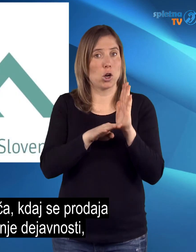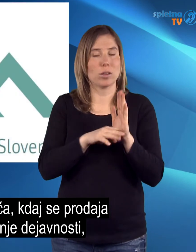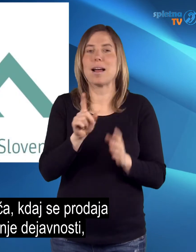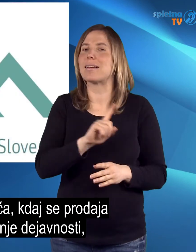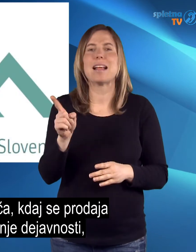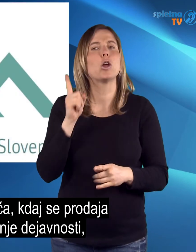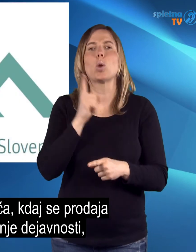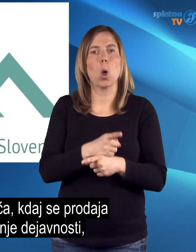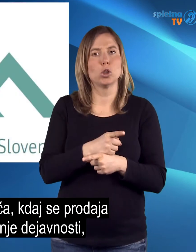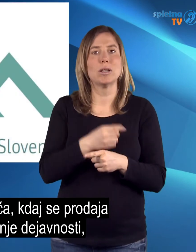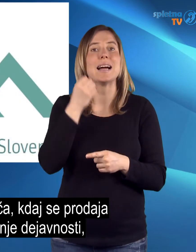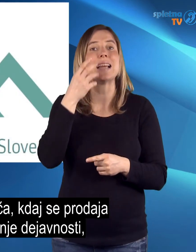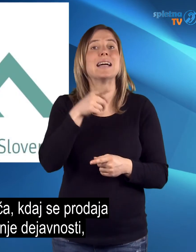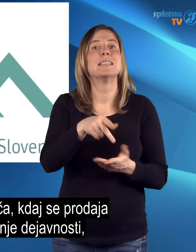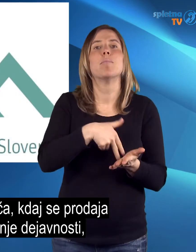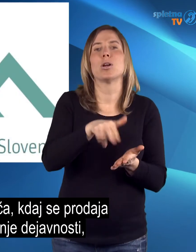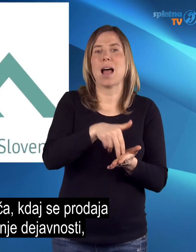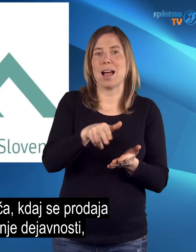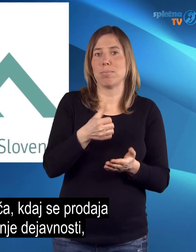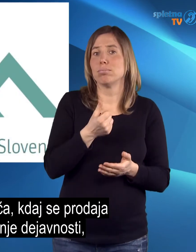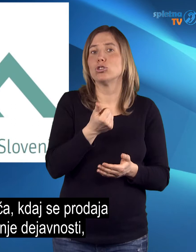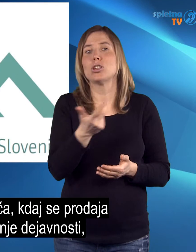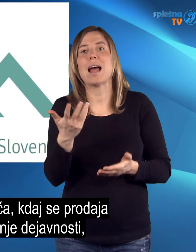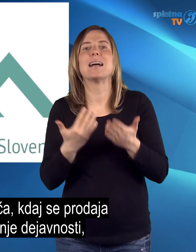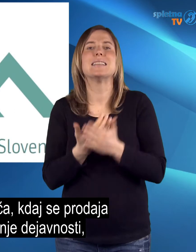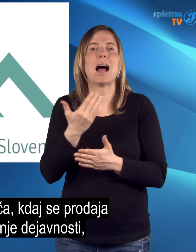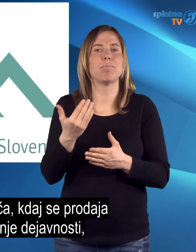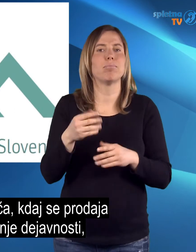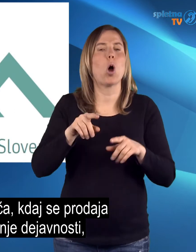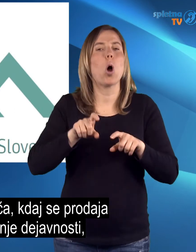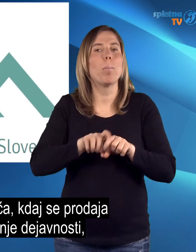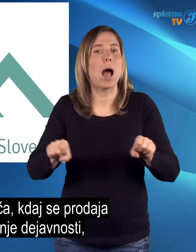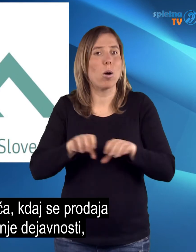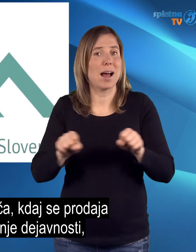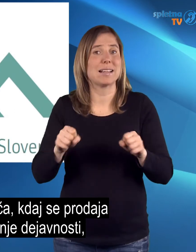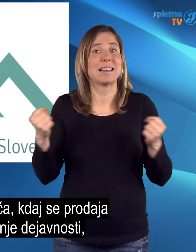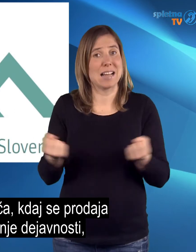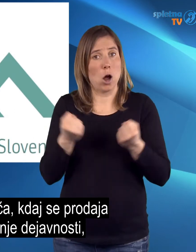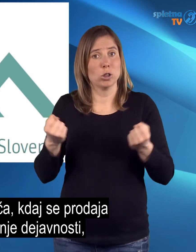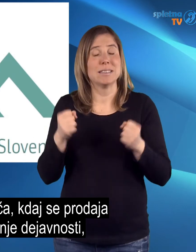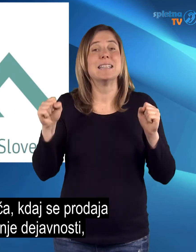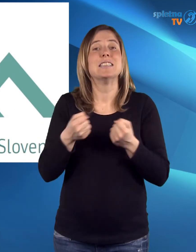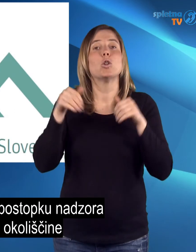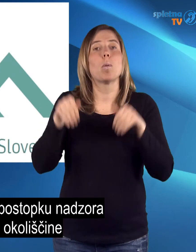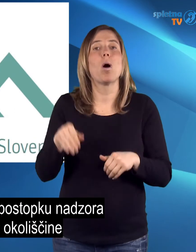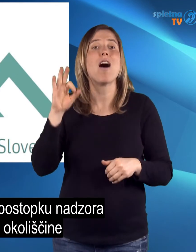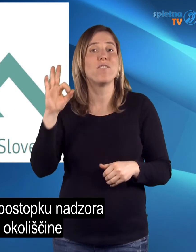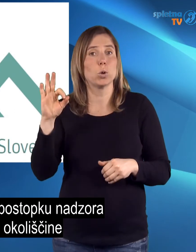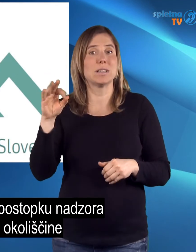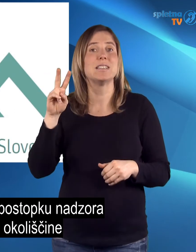Zakon sicer ne določa, kdaj se prodaja šteje za opravljanje dejavnosti, zato mora FURS v postopku nadzora